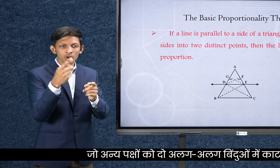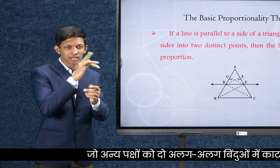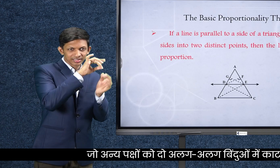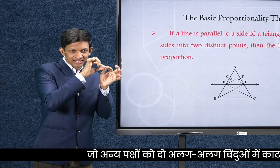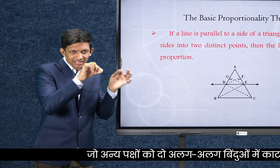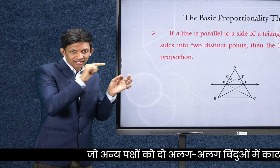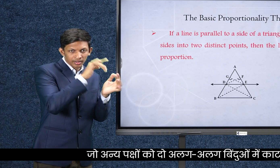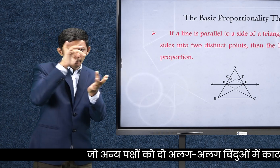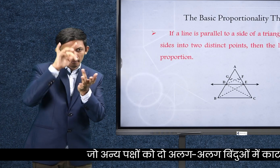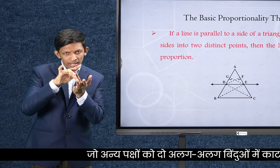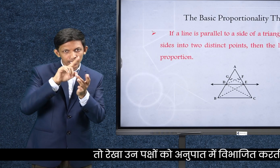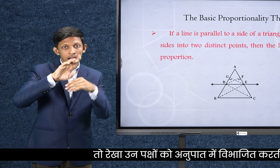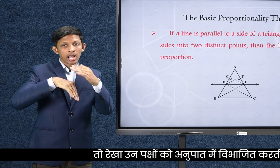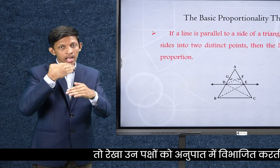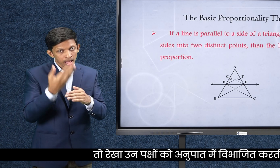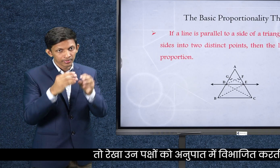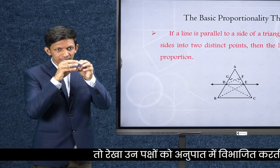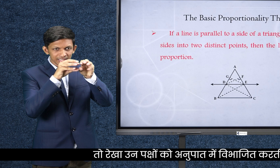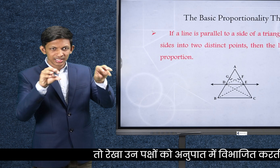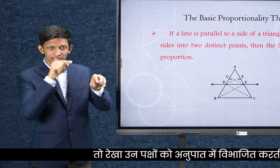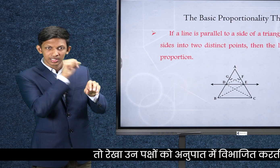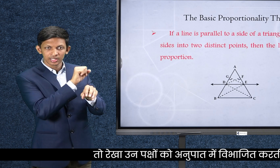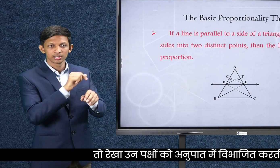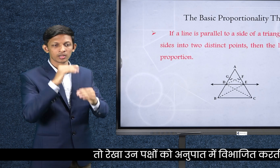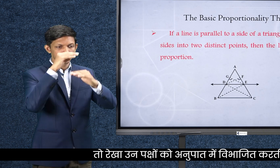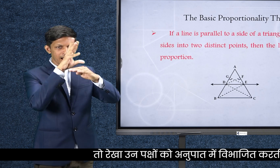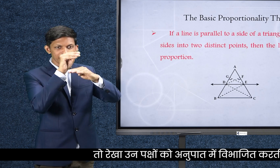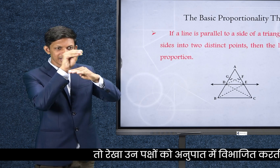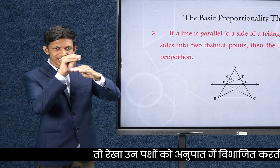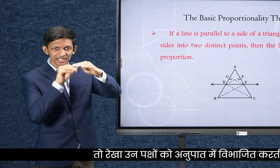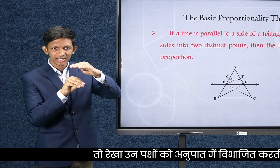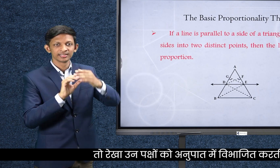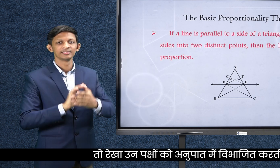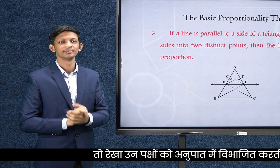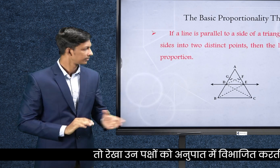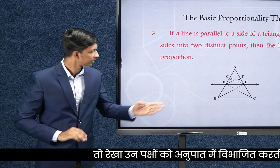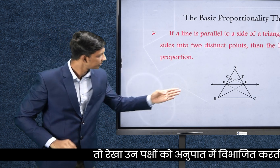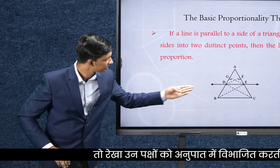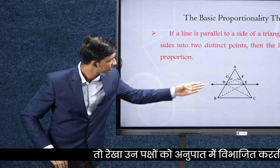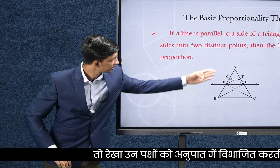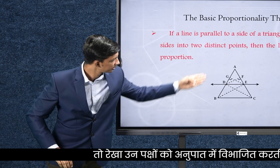को काटते हैं, तो रेखा उन पक्षों को अनुपात में विभाजित करती है।